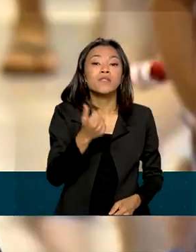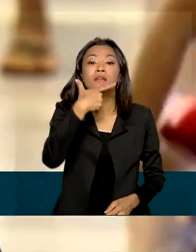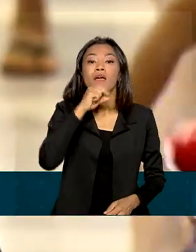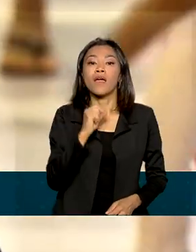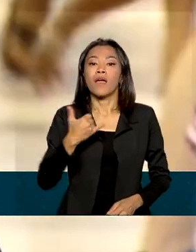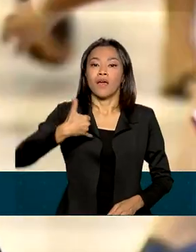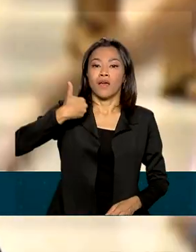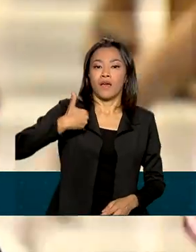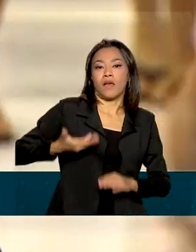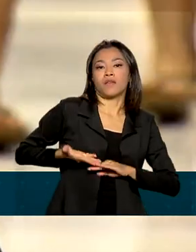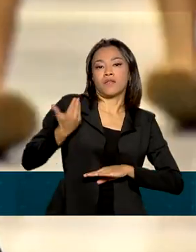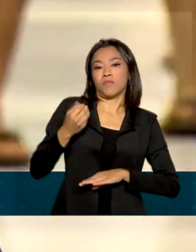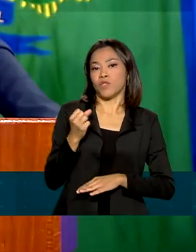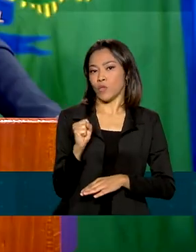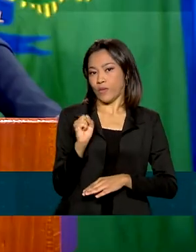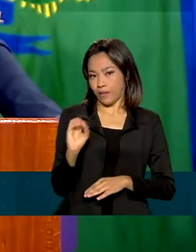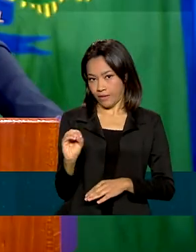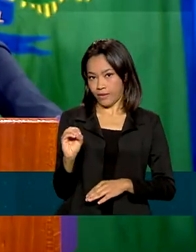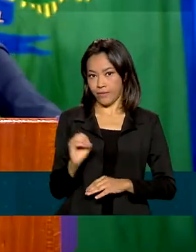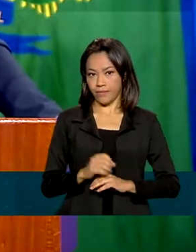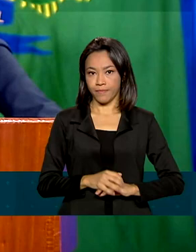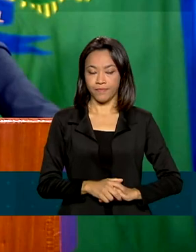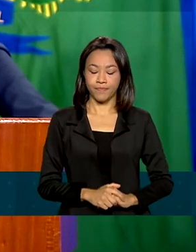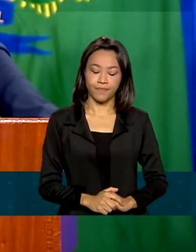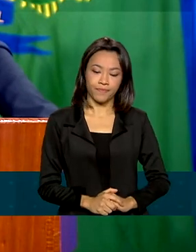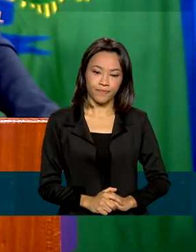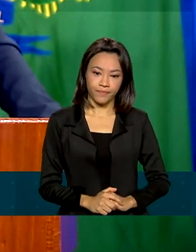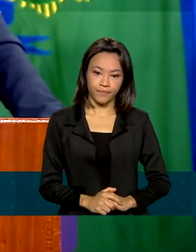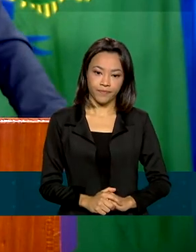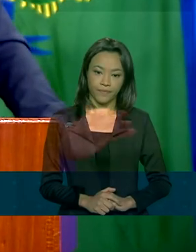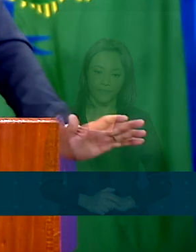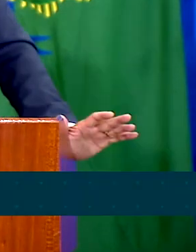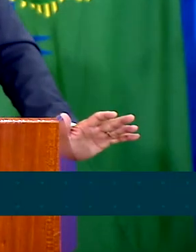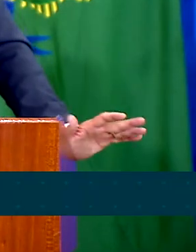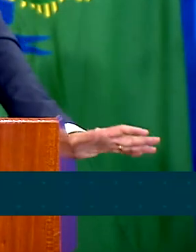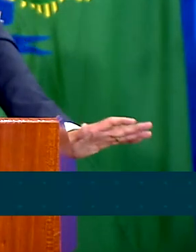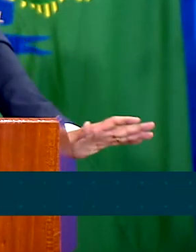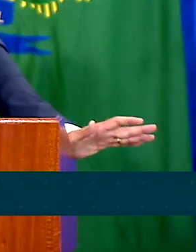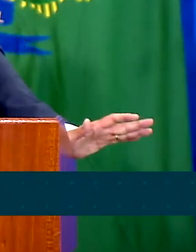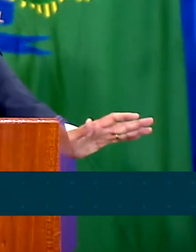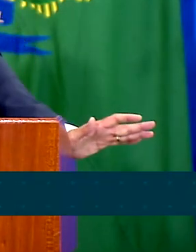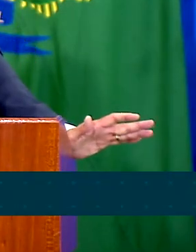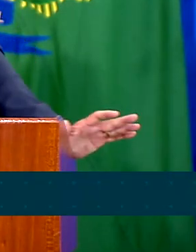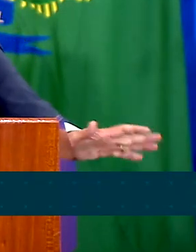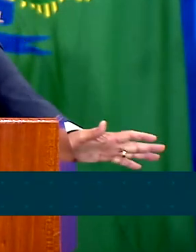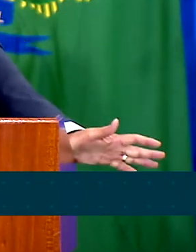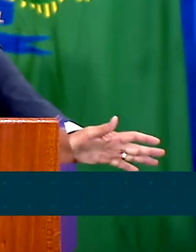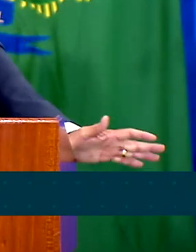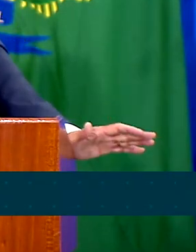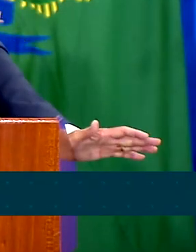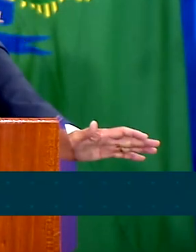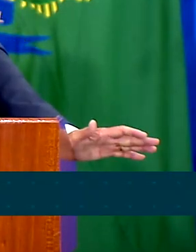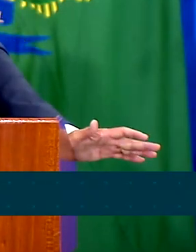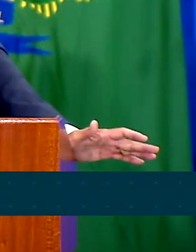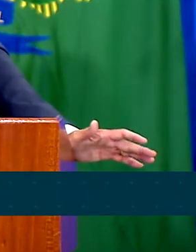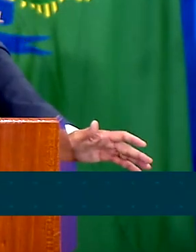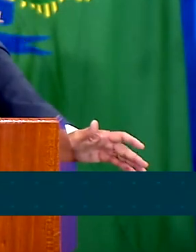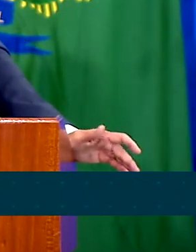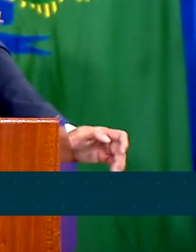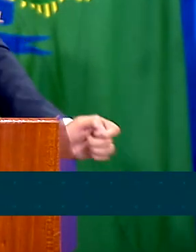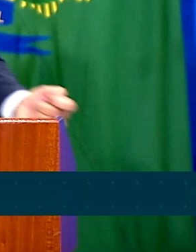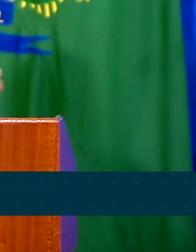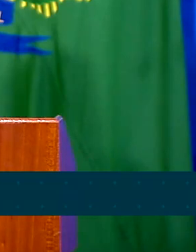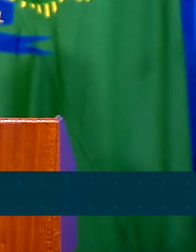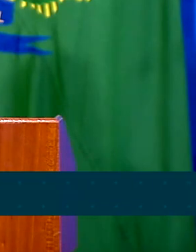maiores de 80 anos. 80 anos é uma idade avançada. A minha mãe se foi há duas semanas com 94 anos de idade.